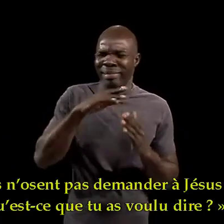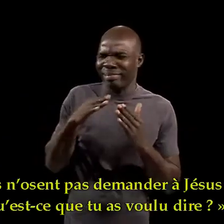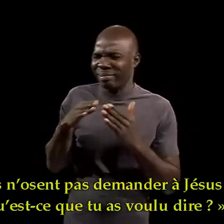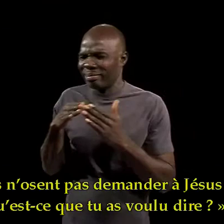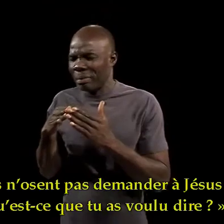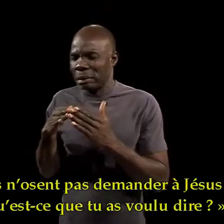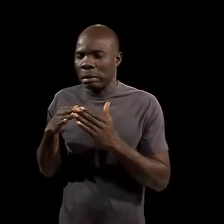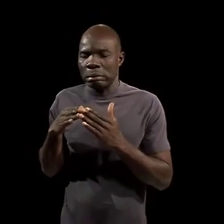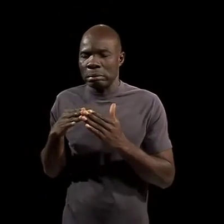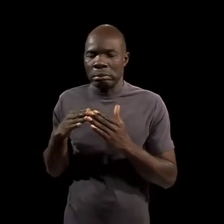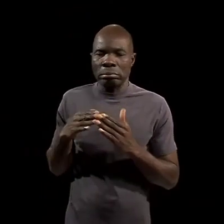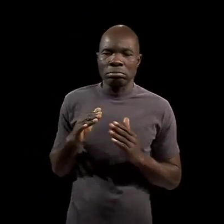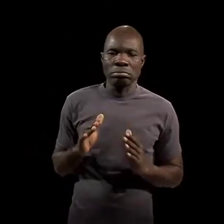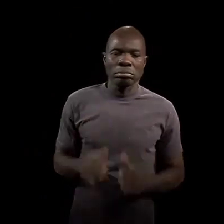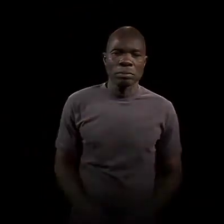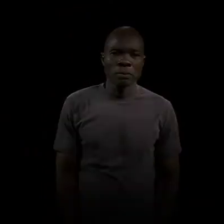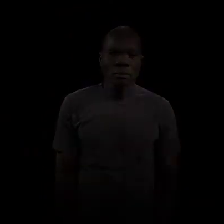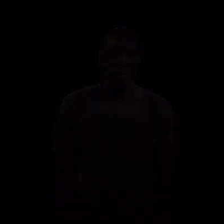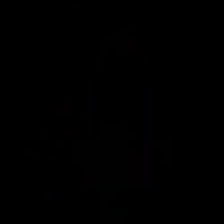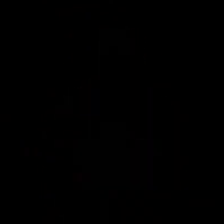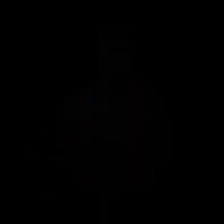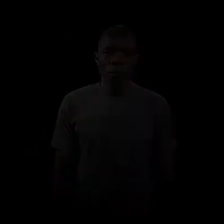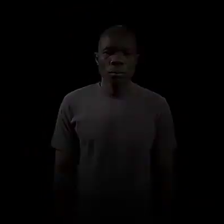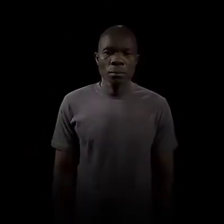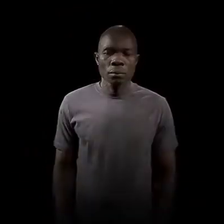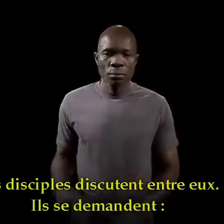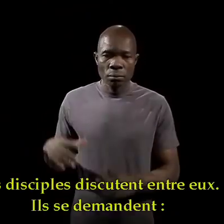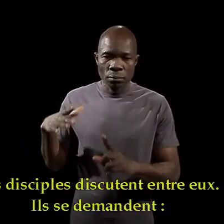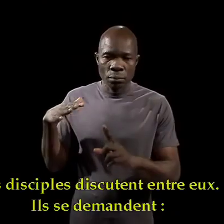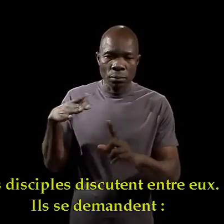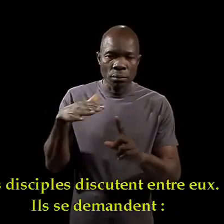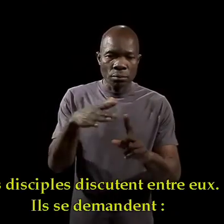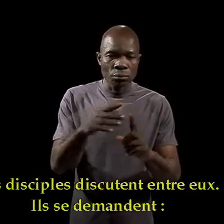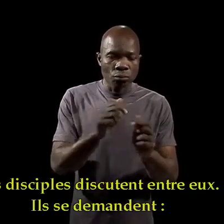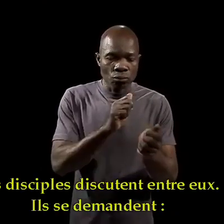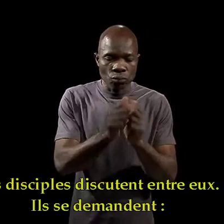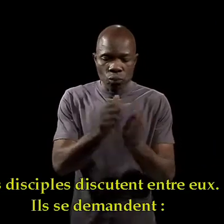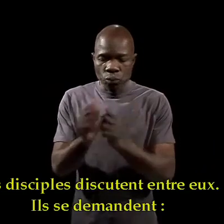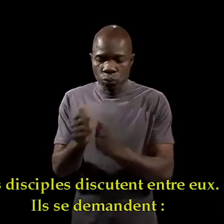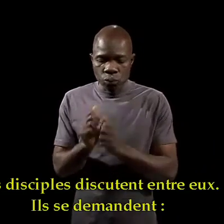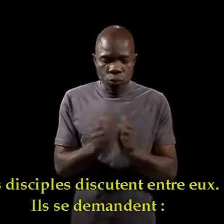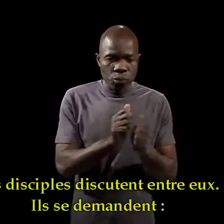Jésus: Qu'est-ce que tu as voulu dire? Les disciples discutent entre eux. Ils se